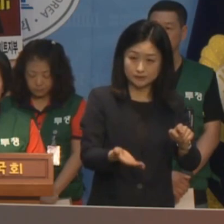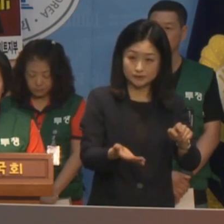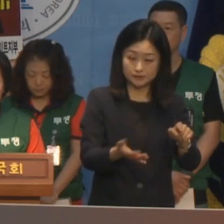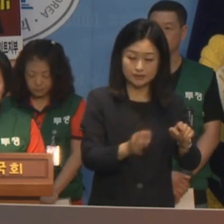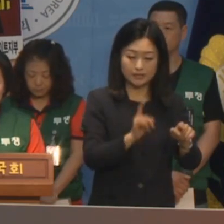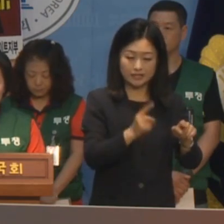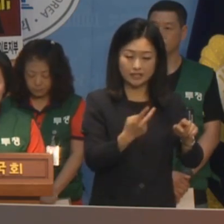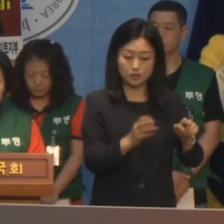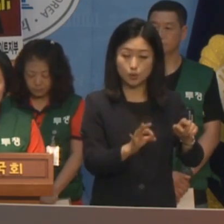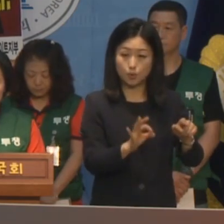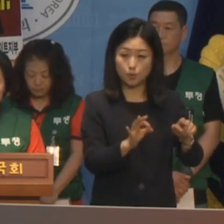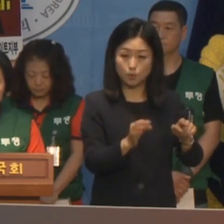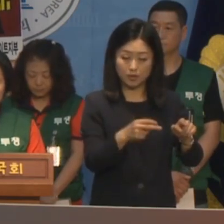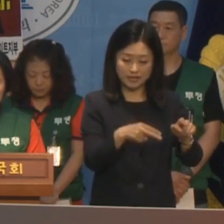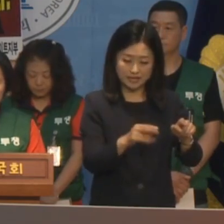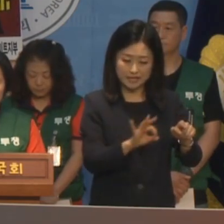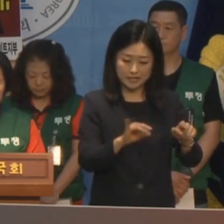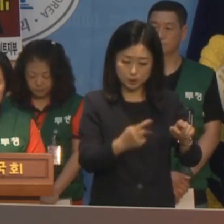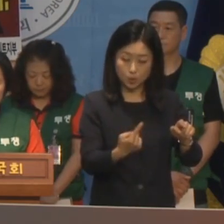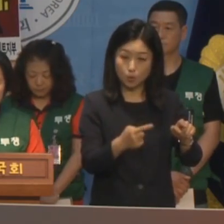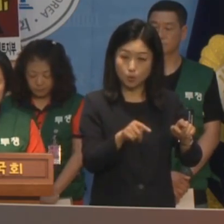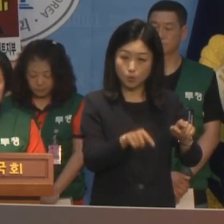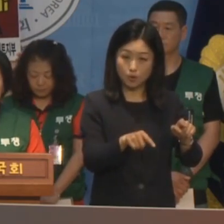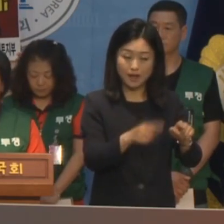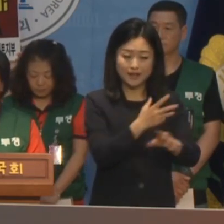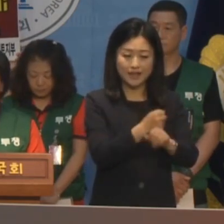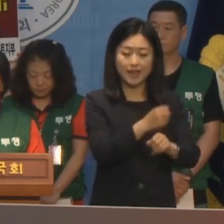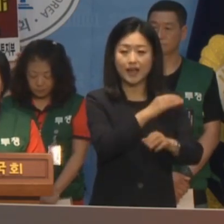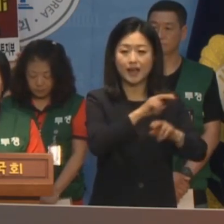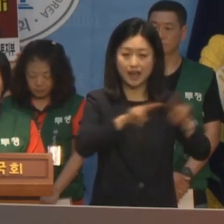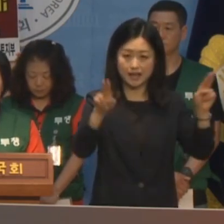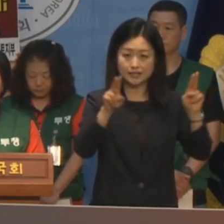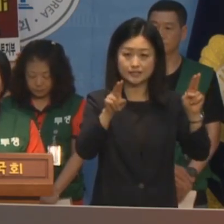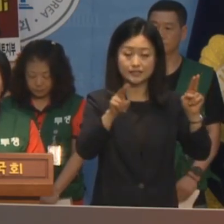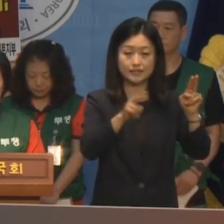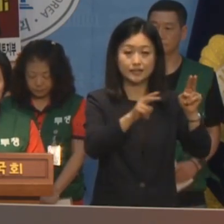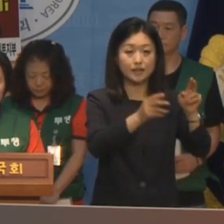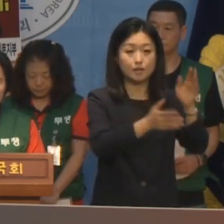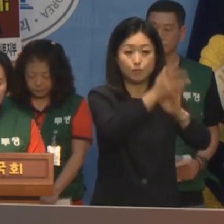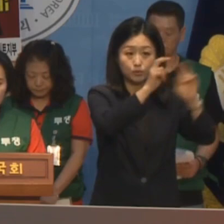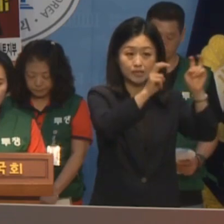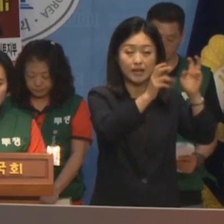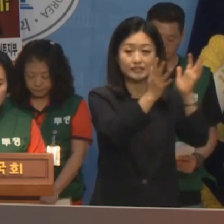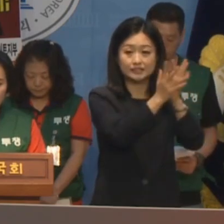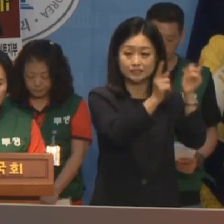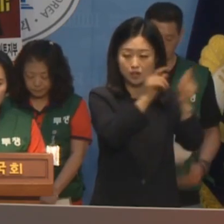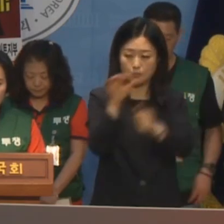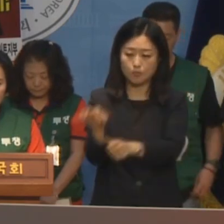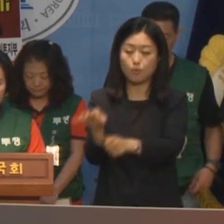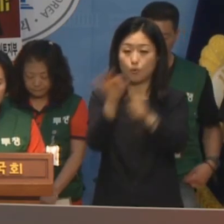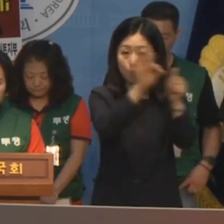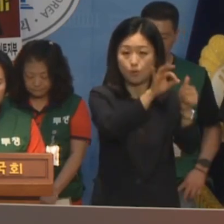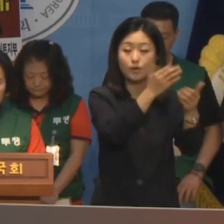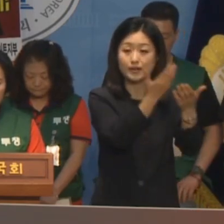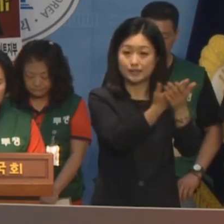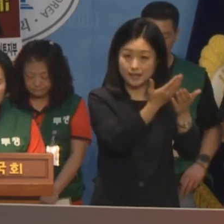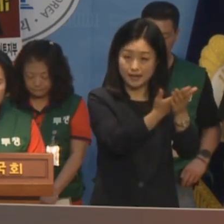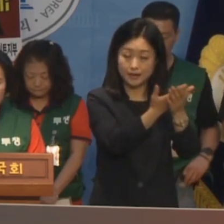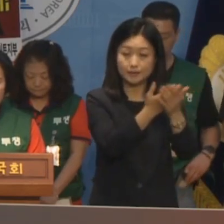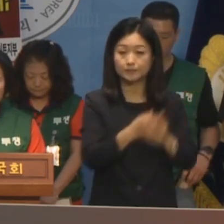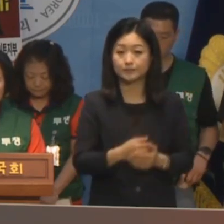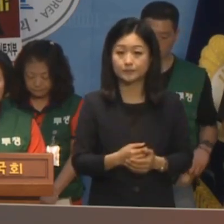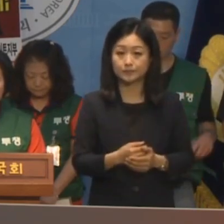이도와 계약 해지하고 원청이 직접 고용, 직접 운영하라. 용인서울고속도로